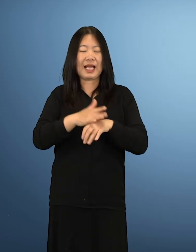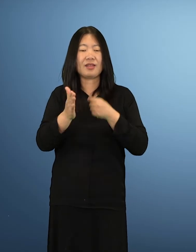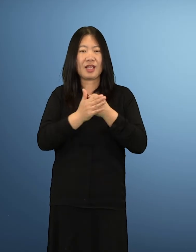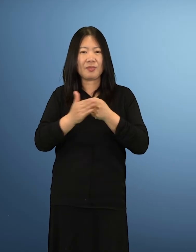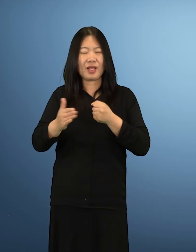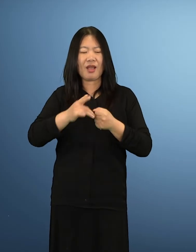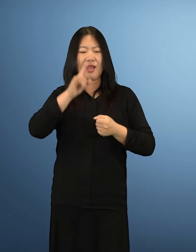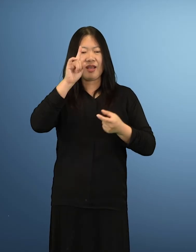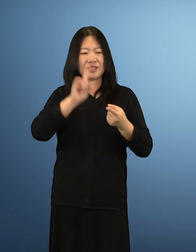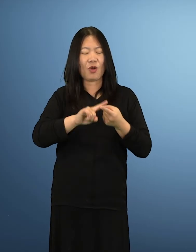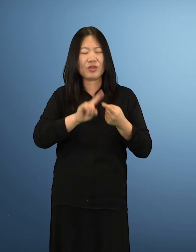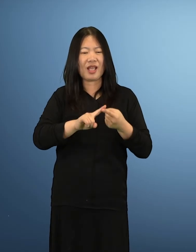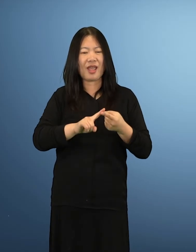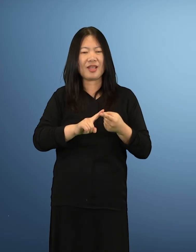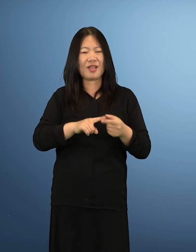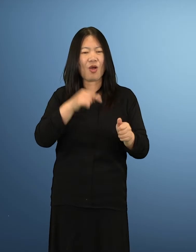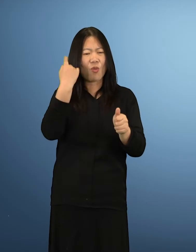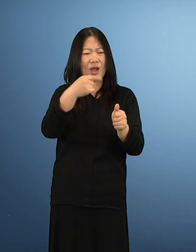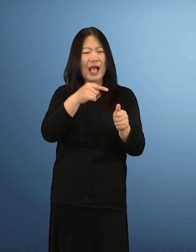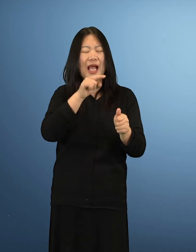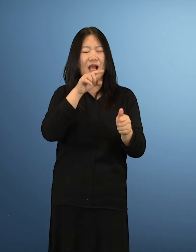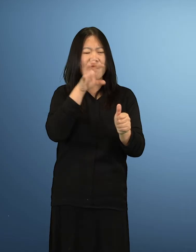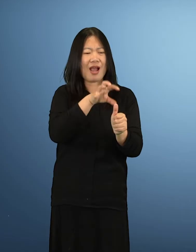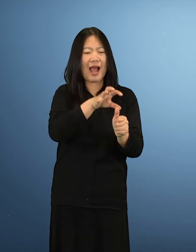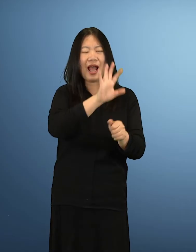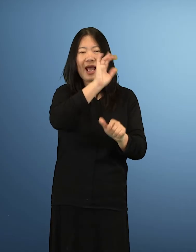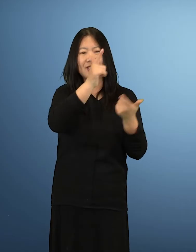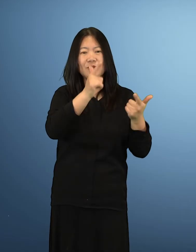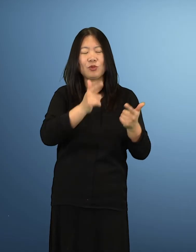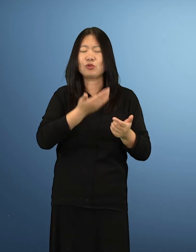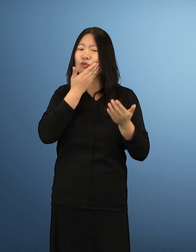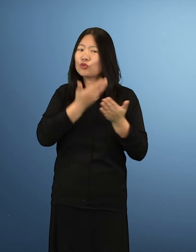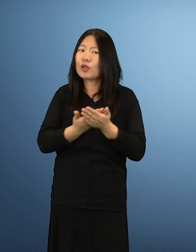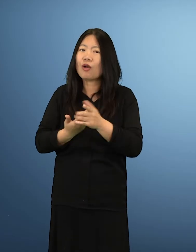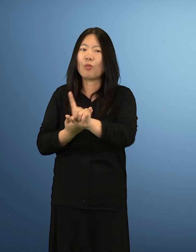그것을 지적하는 것이 아니라 여기서 강조점은